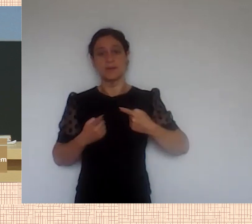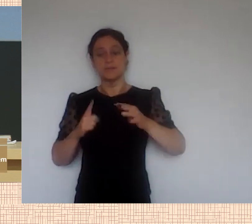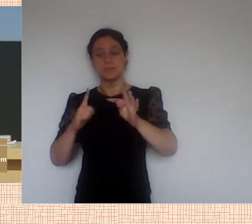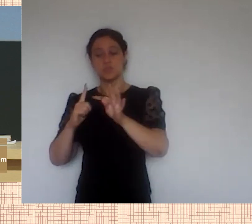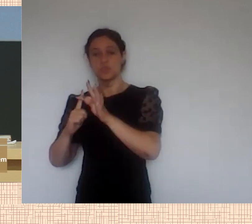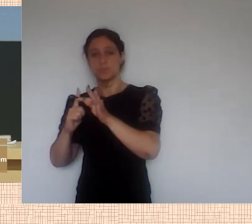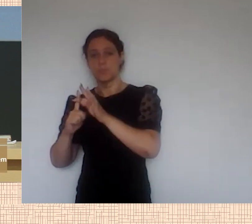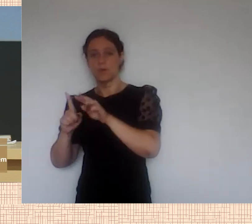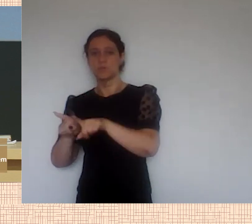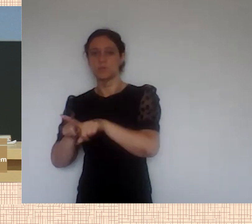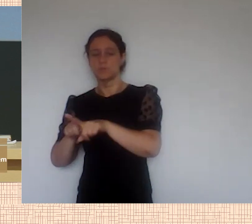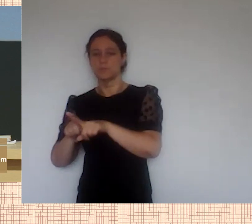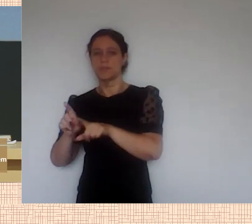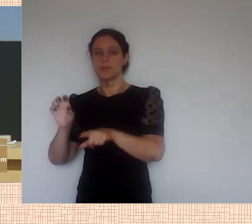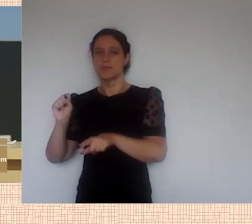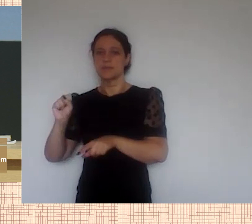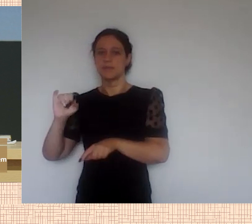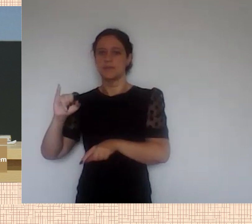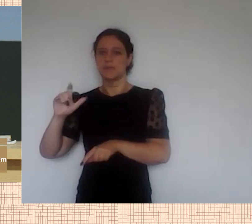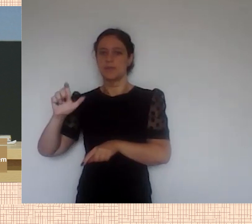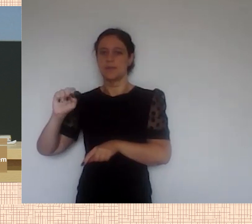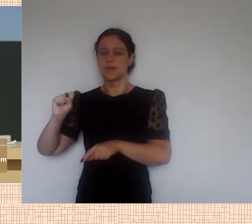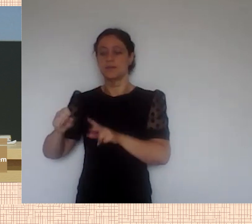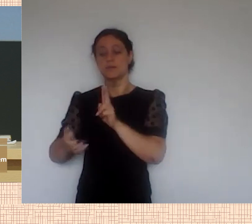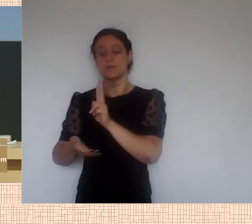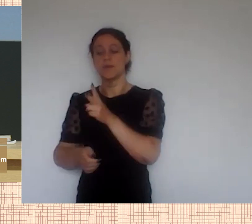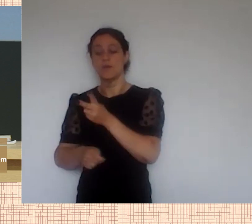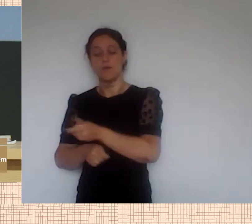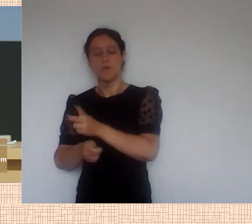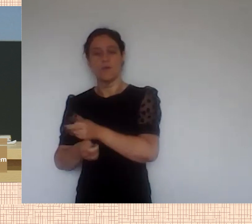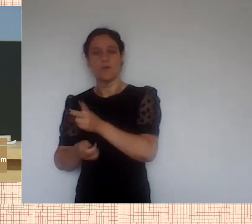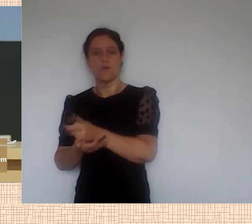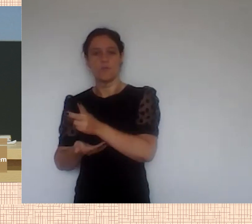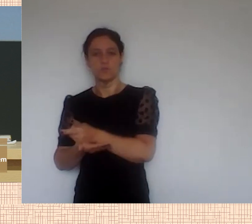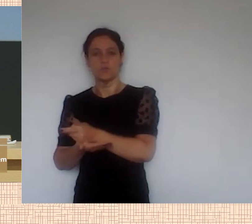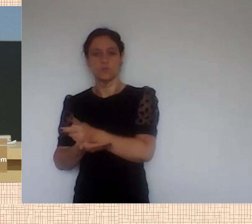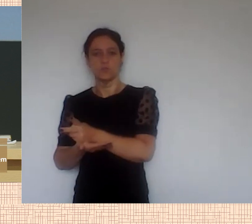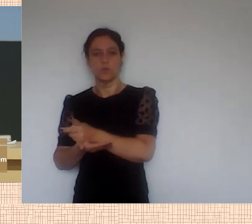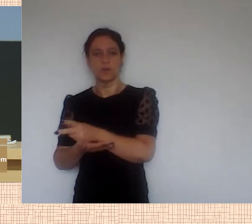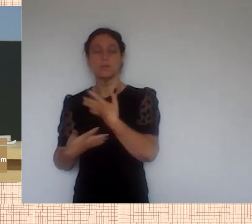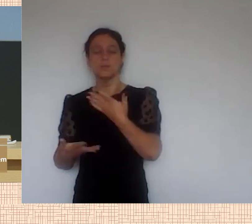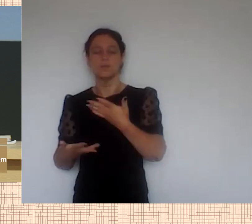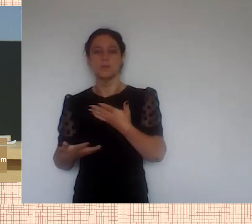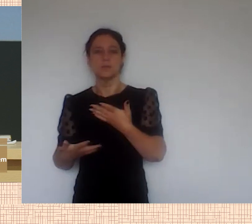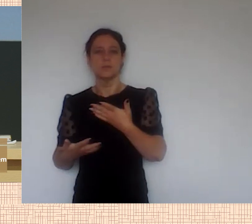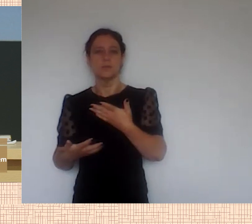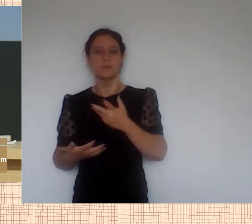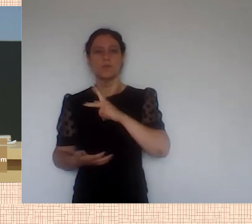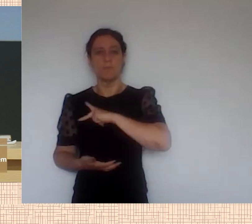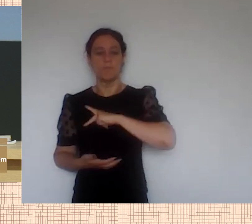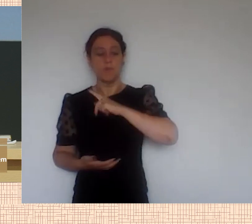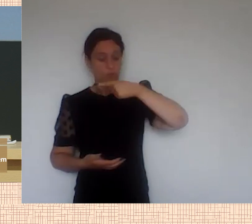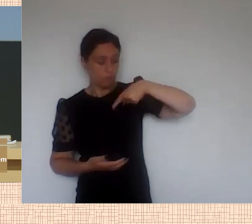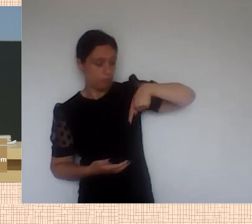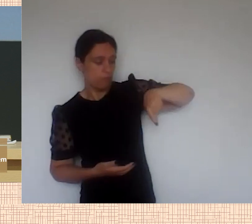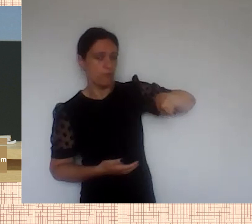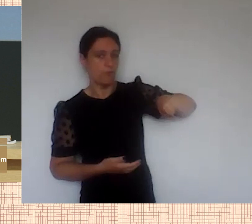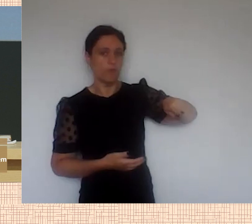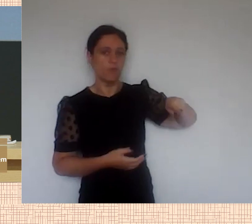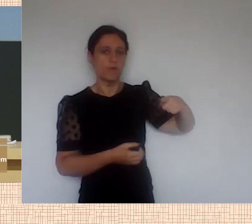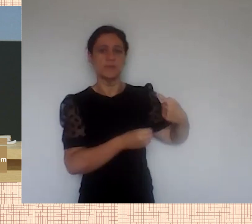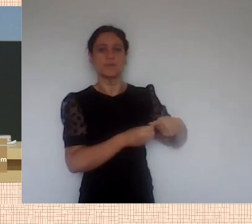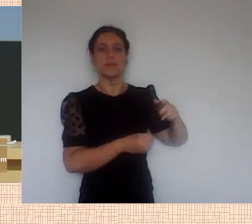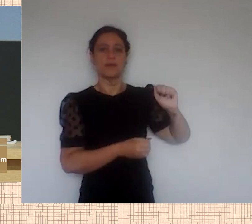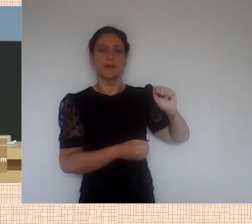Paulo levaram-no até Atenas e regressaram trazendo ordem a Silas e Timóteo para que o mais